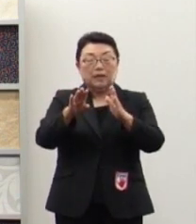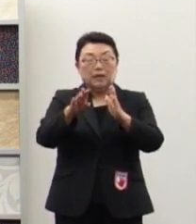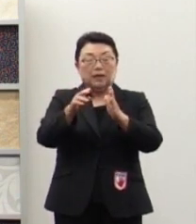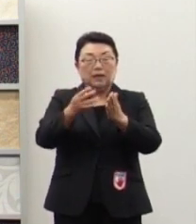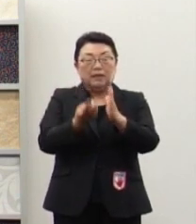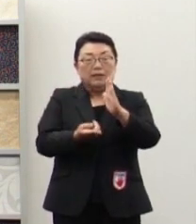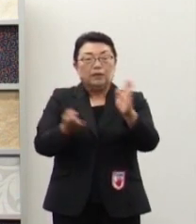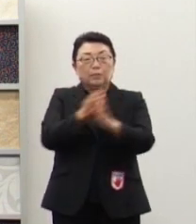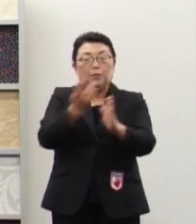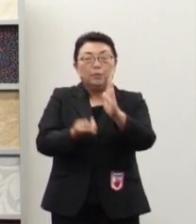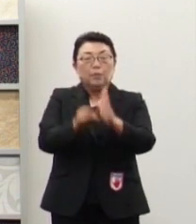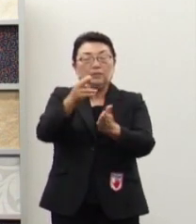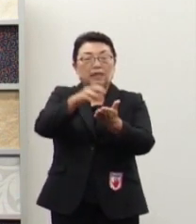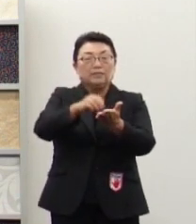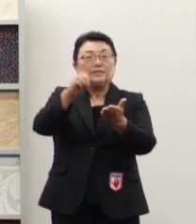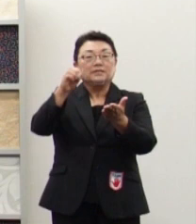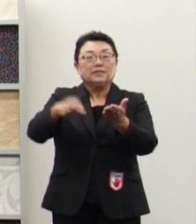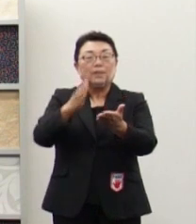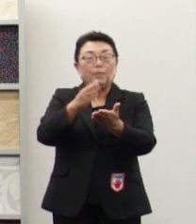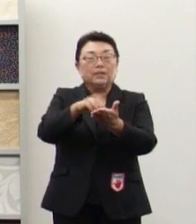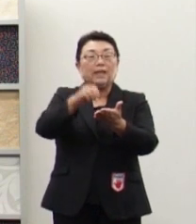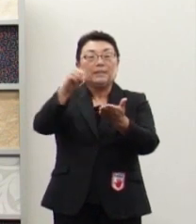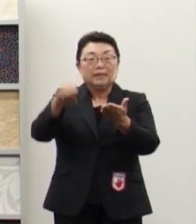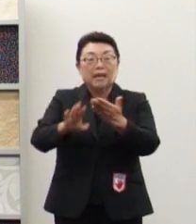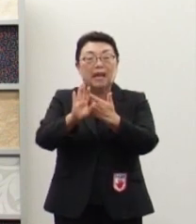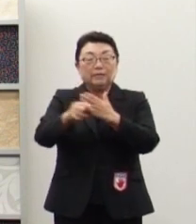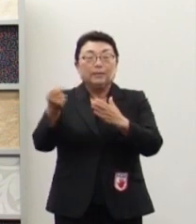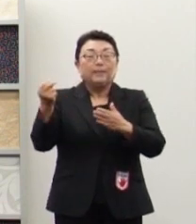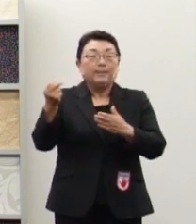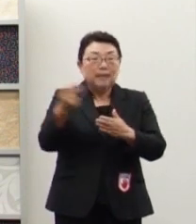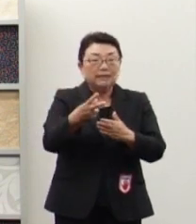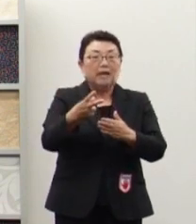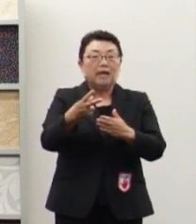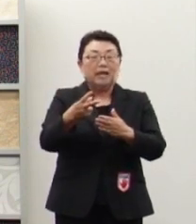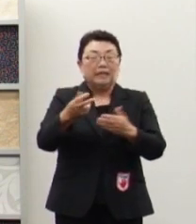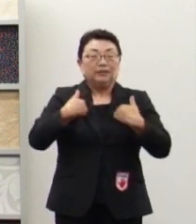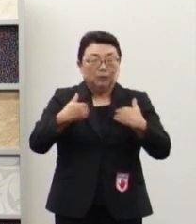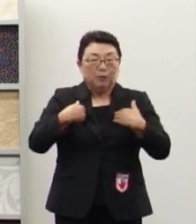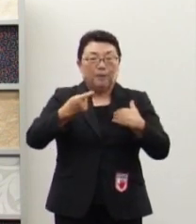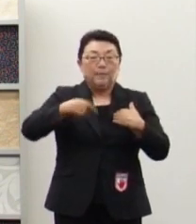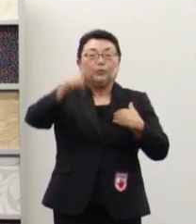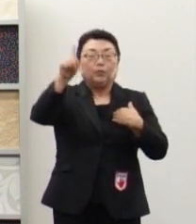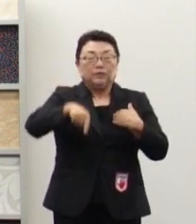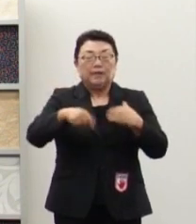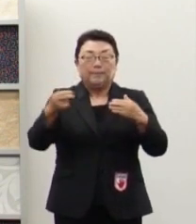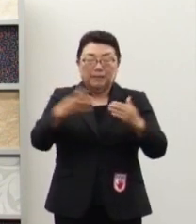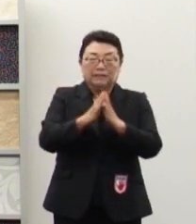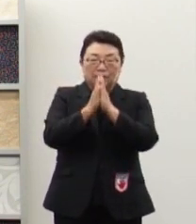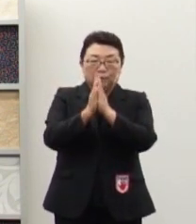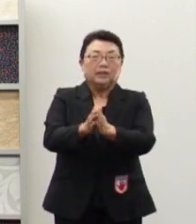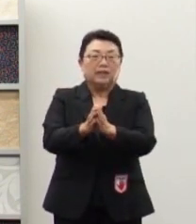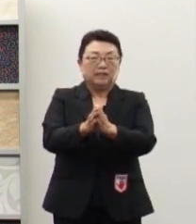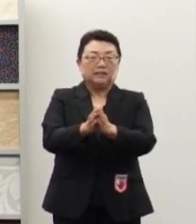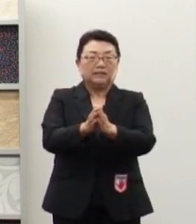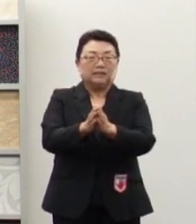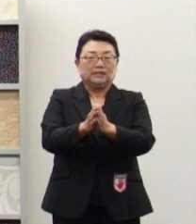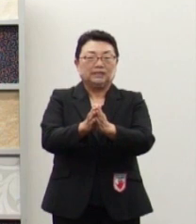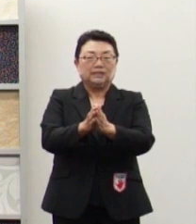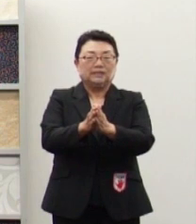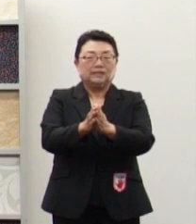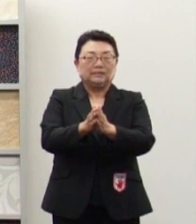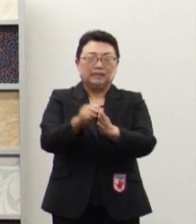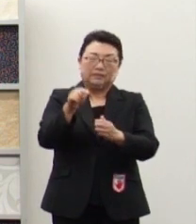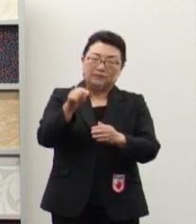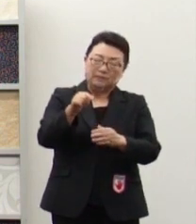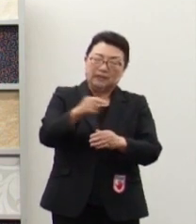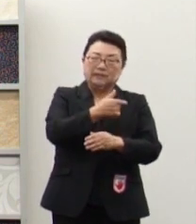して廃止した上で、また さらにこう新しく今度必要が応じてですね、その、再設置するというのは極